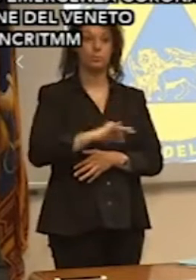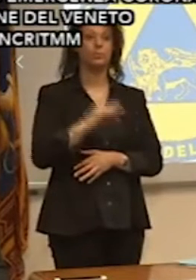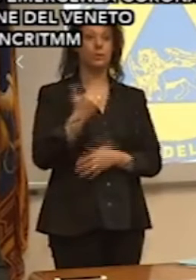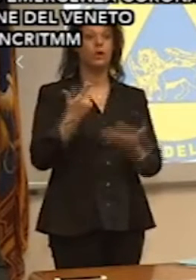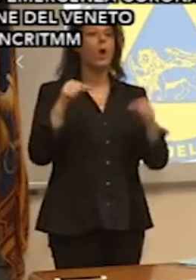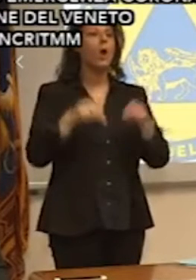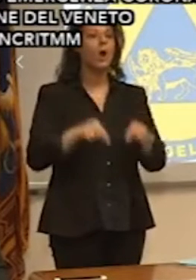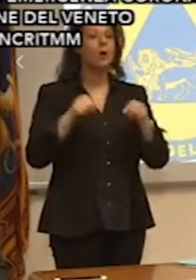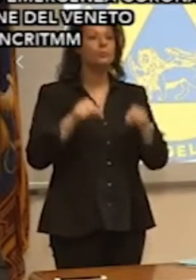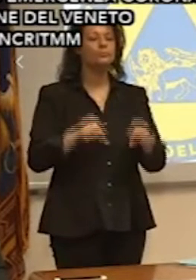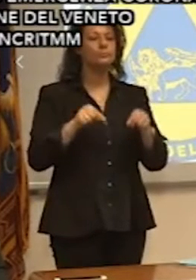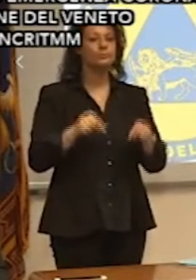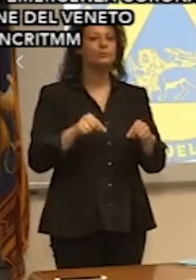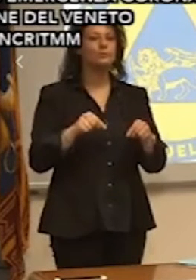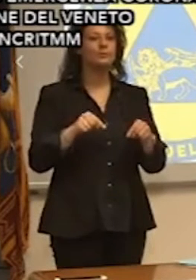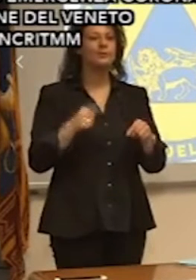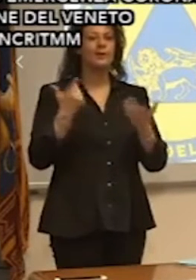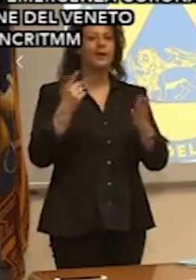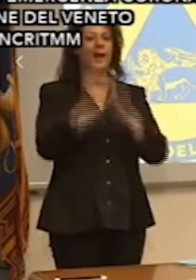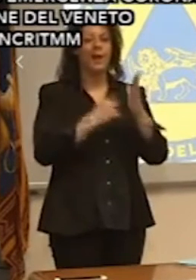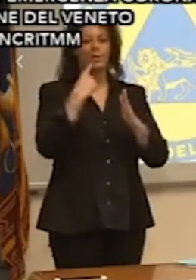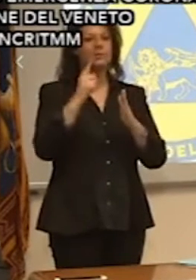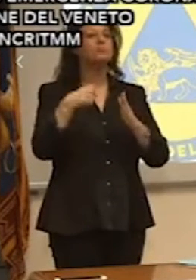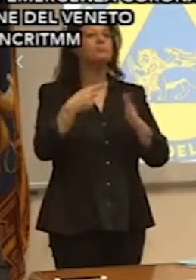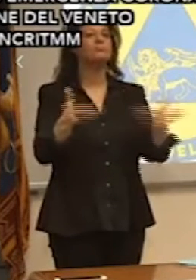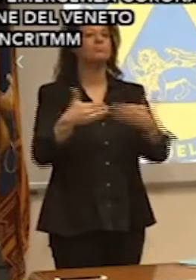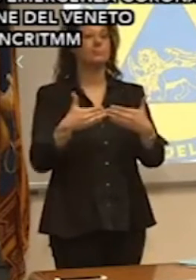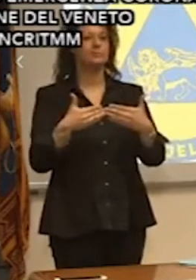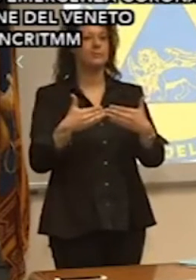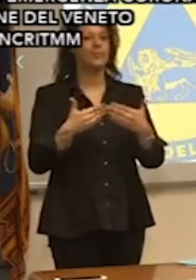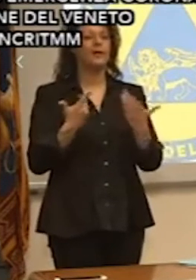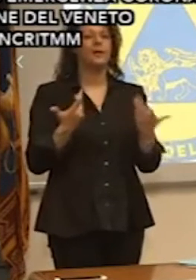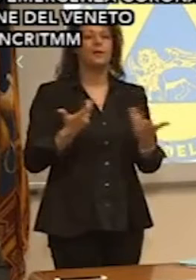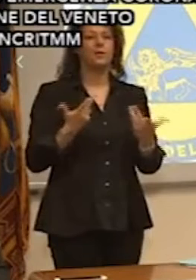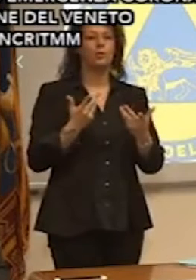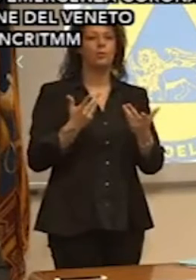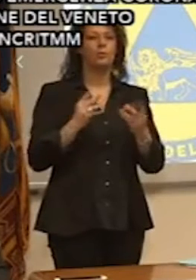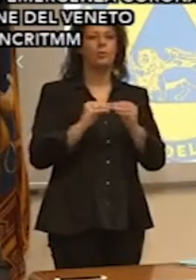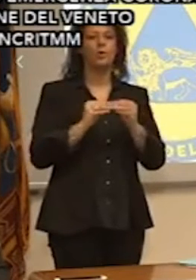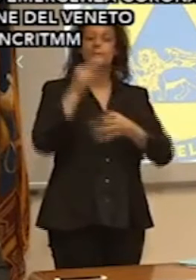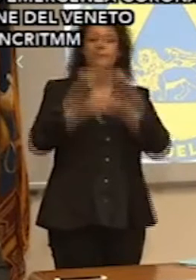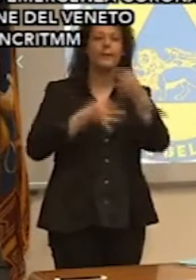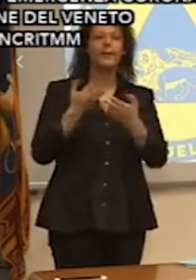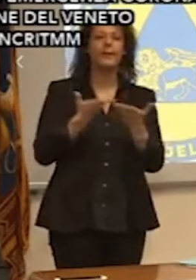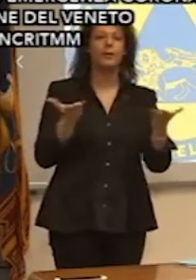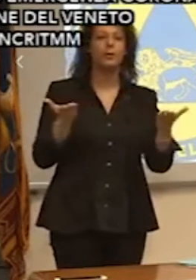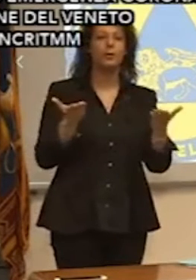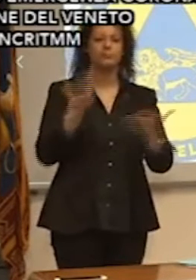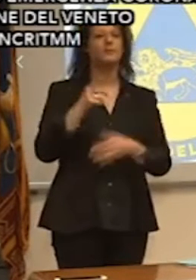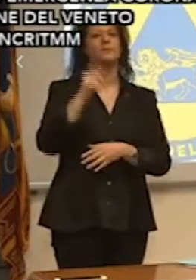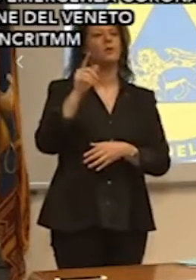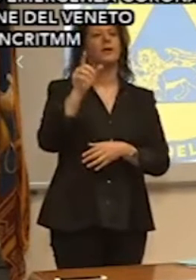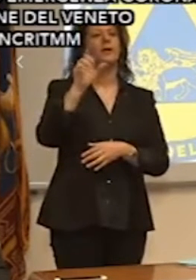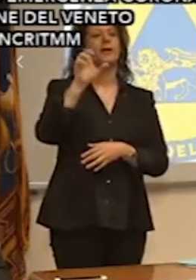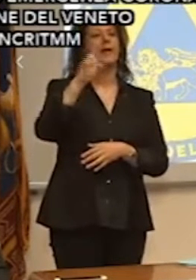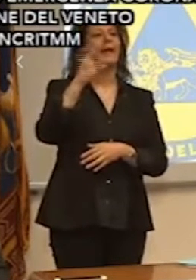oggi viene ancora ritenuta, cioè è difficile spiegare a uno dei nostri della moda, Renzo Rosso della